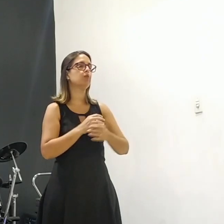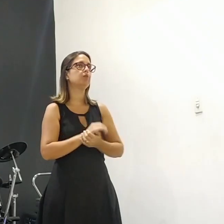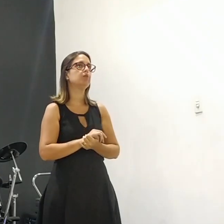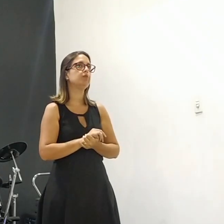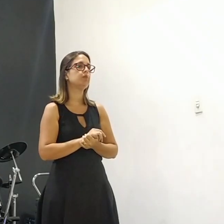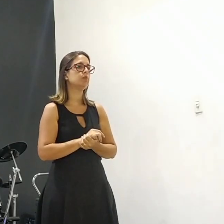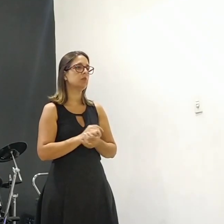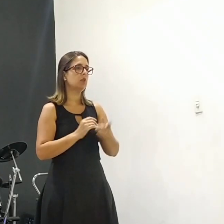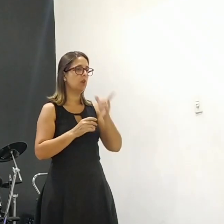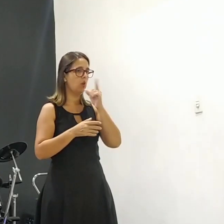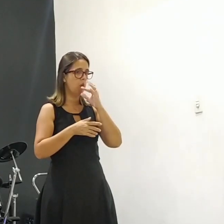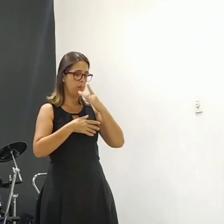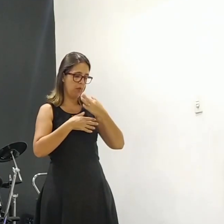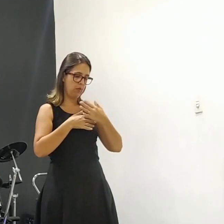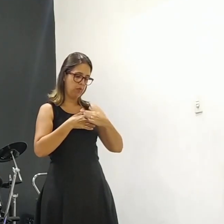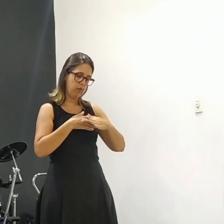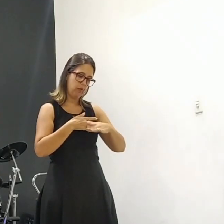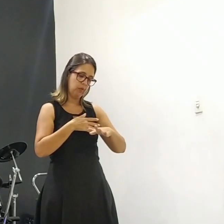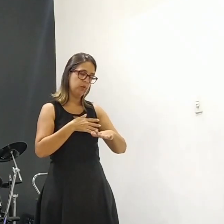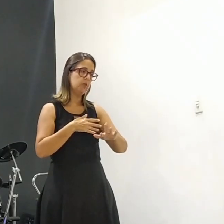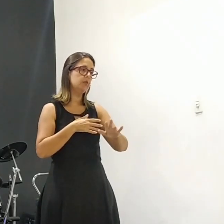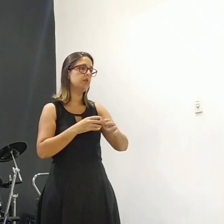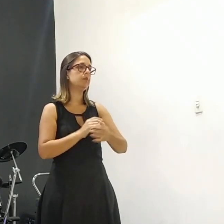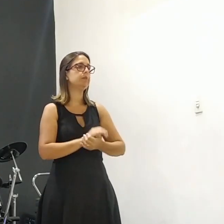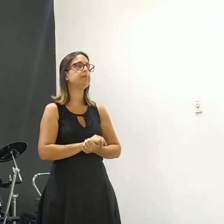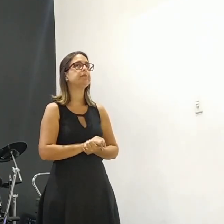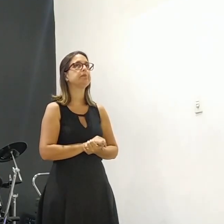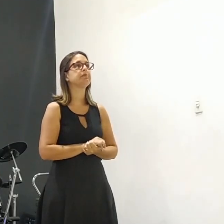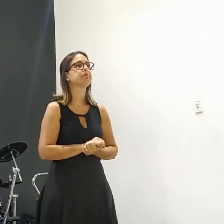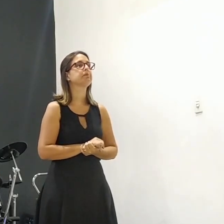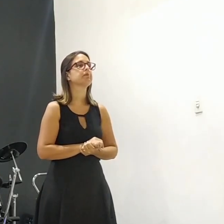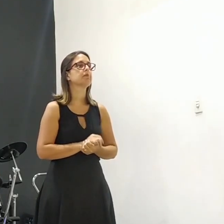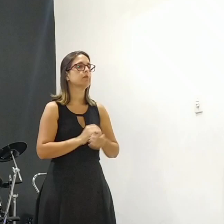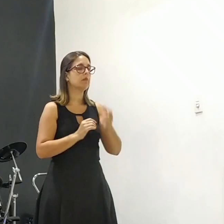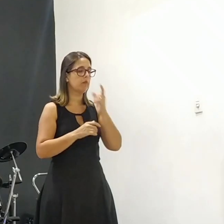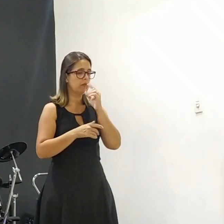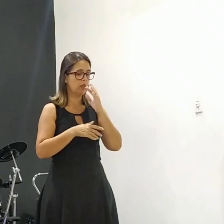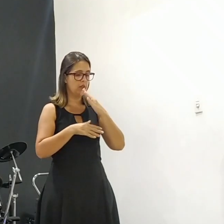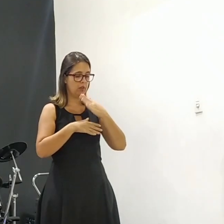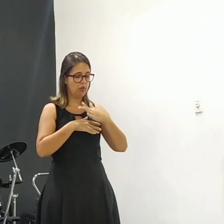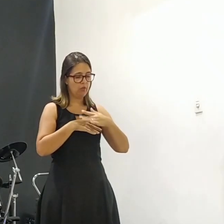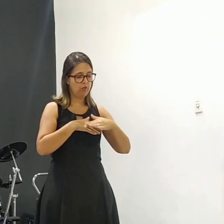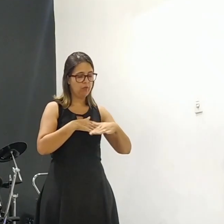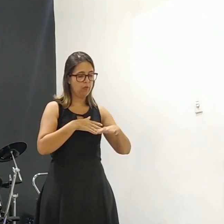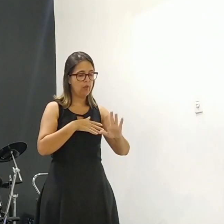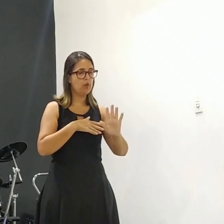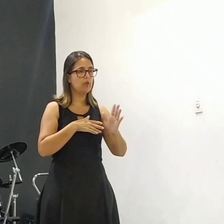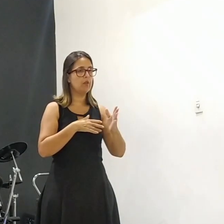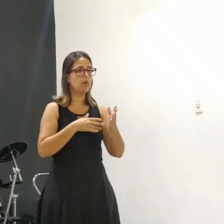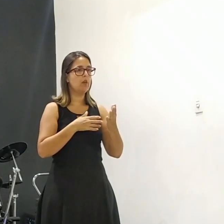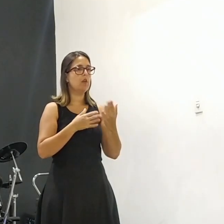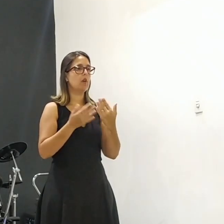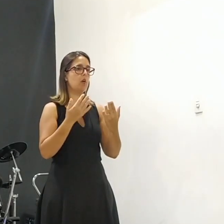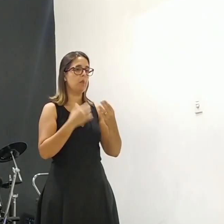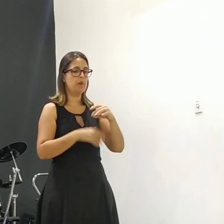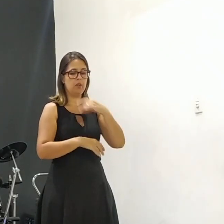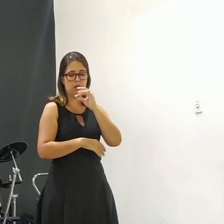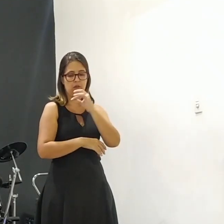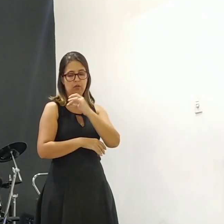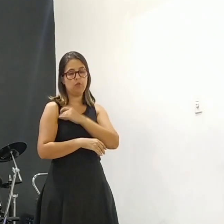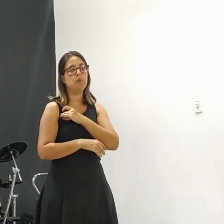Amém? Uma fonte aberta é uma fonte que está jorrando. E essa fonte está jorrando aqui hoje, sobre